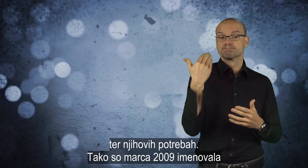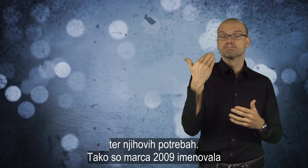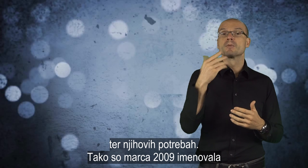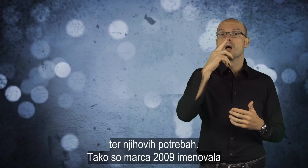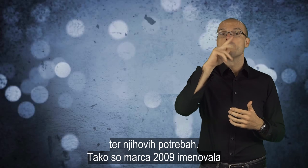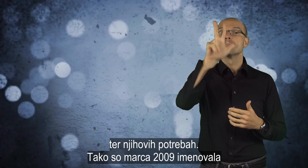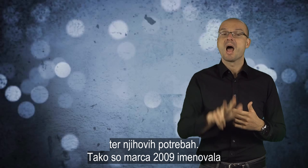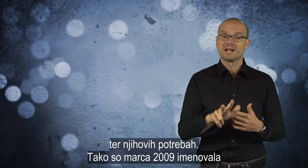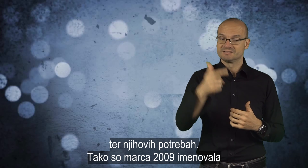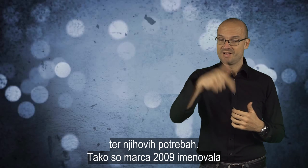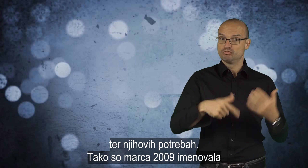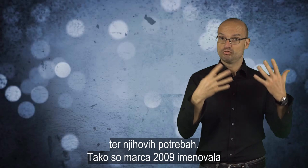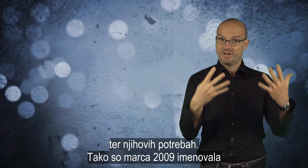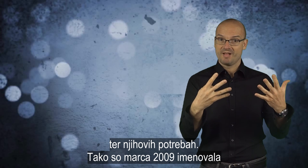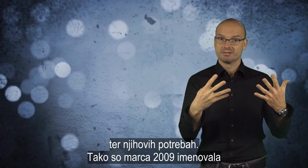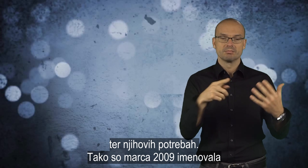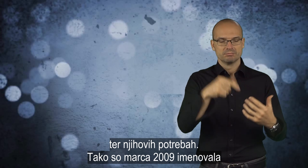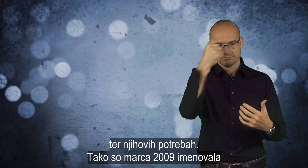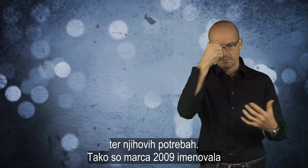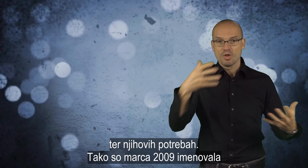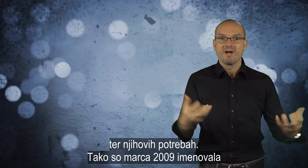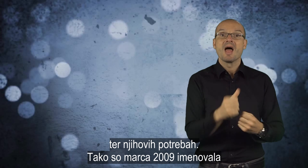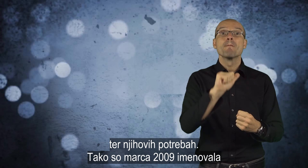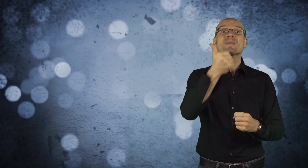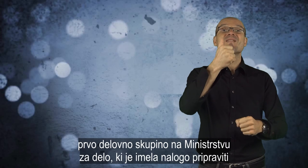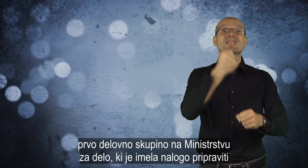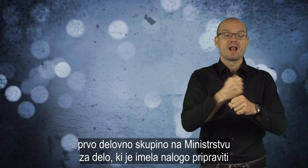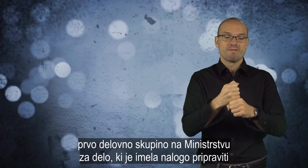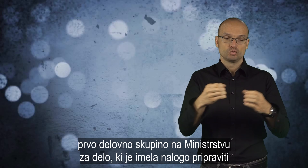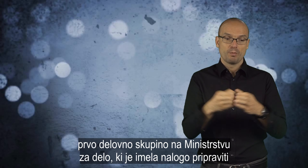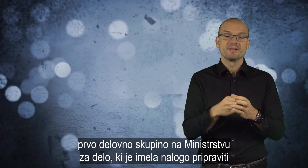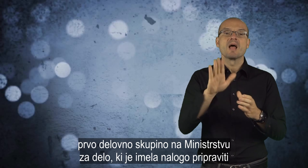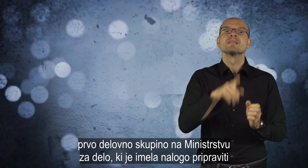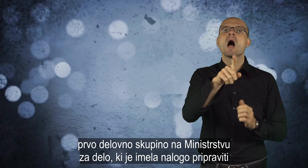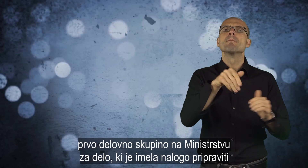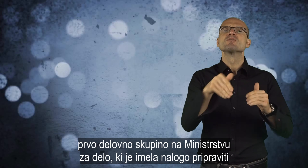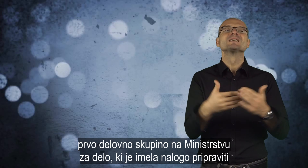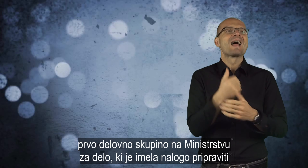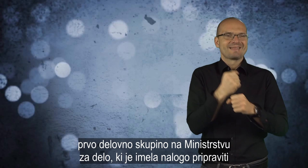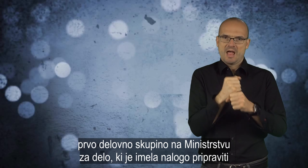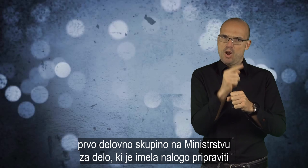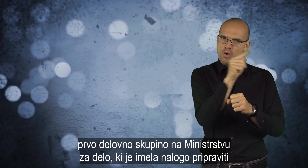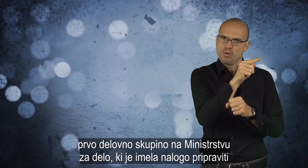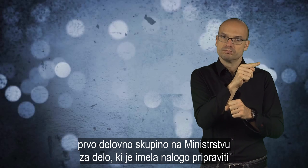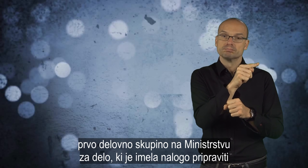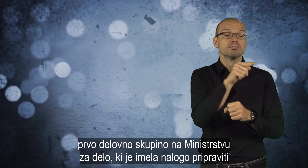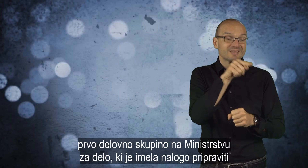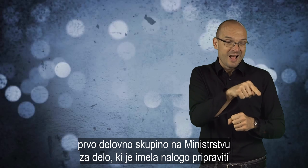Tako so marca leta 2009 imenovali prvo delovno skupino na Ministrstvu za delo, ki je